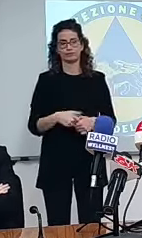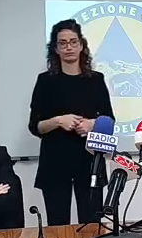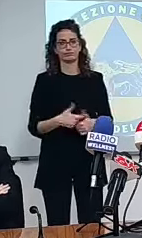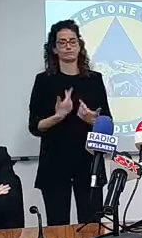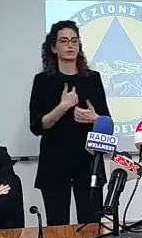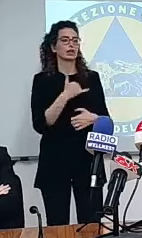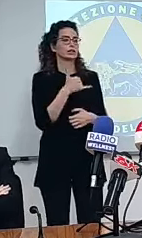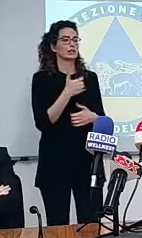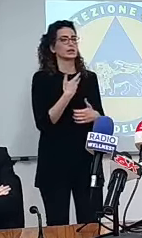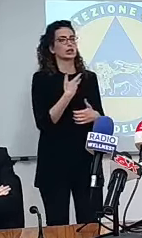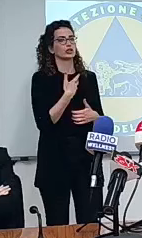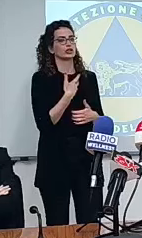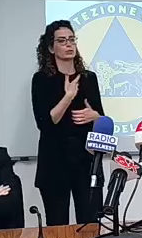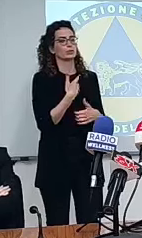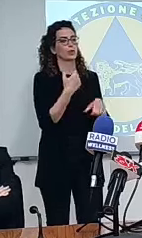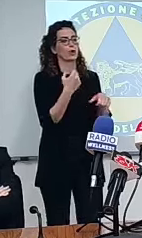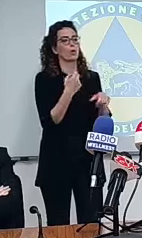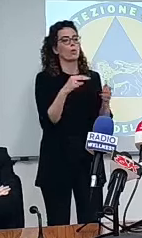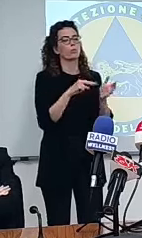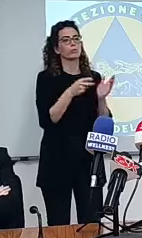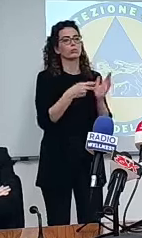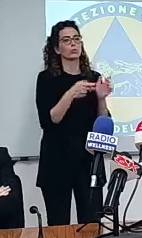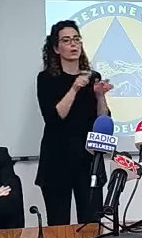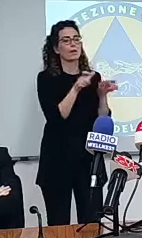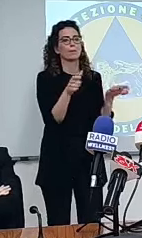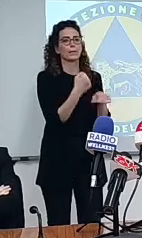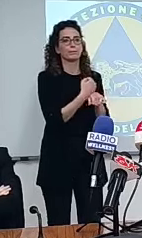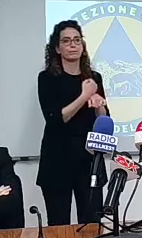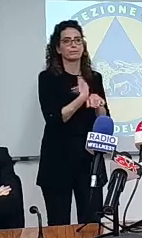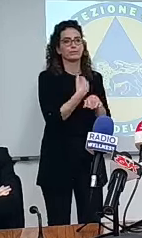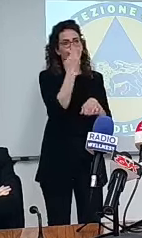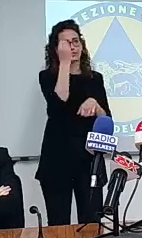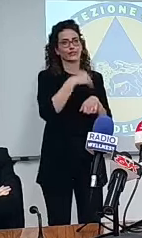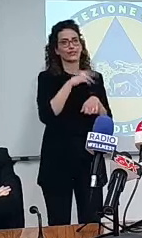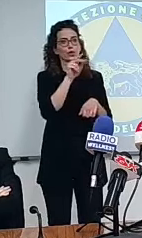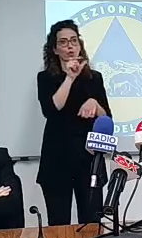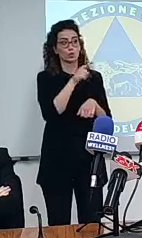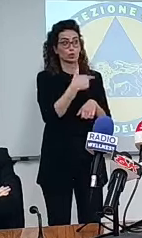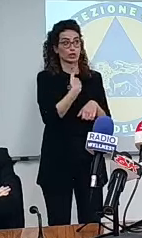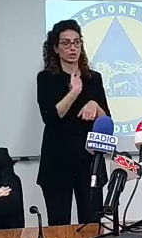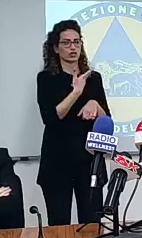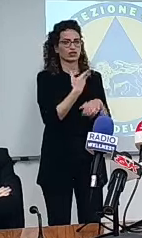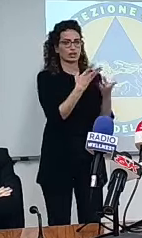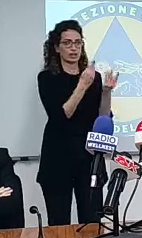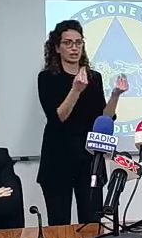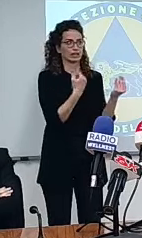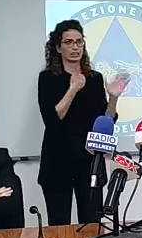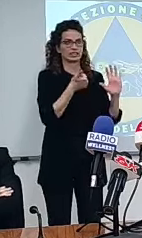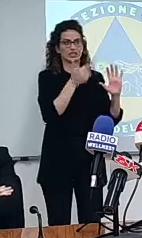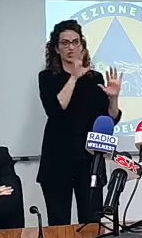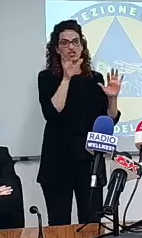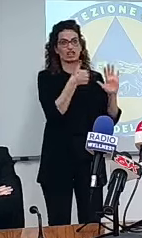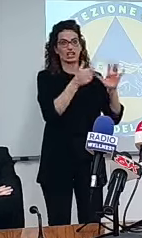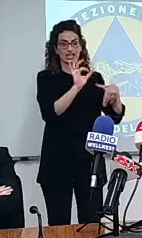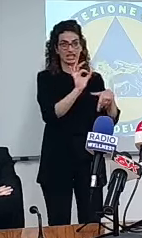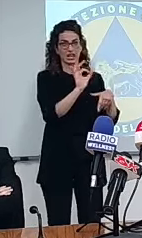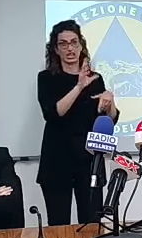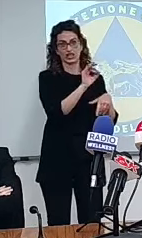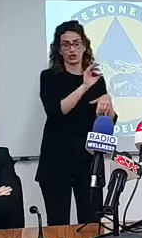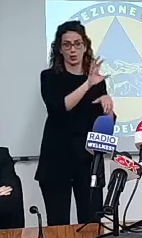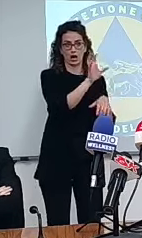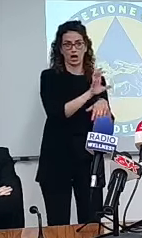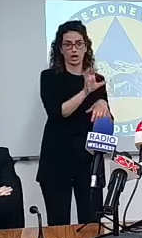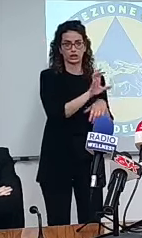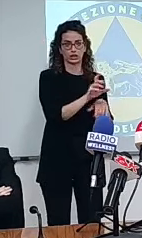Si pone però un problema di personale, perché se ad esempio nell'US di Belluno sono così tanti, sarà parlato di una sessantina, una cinquantina, e